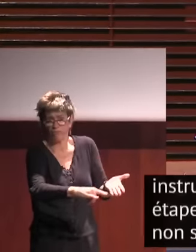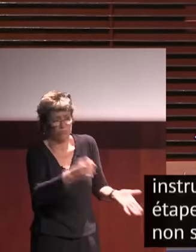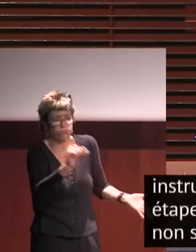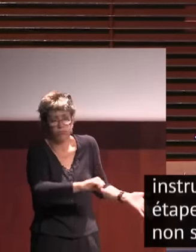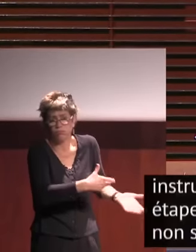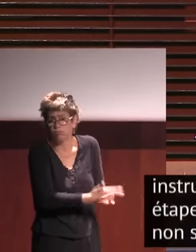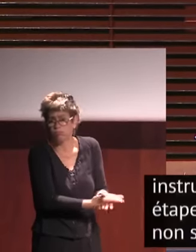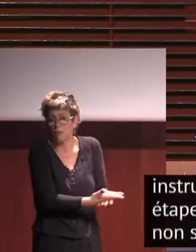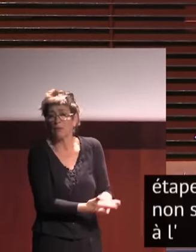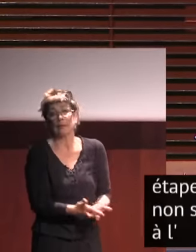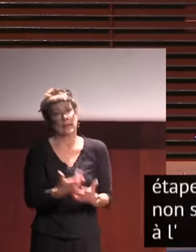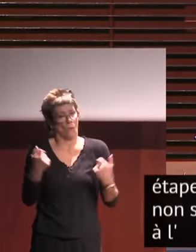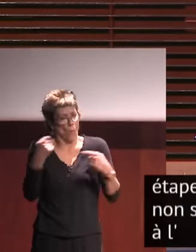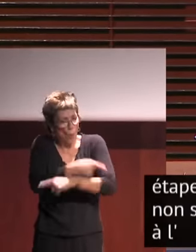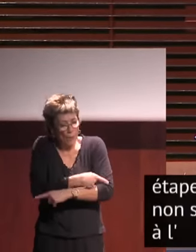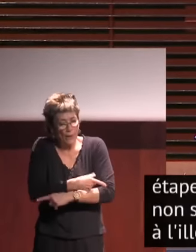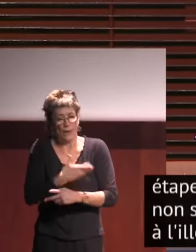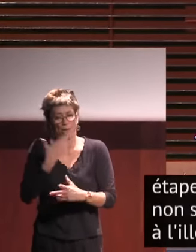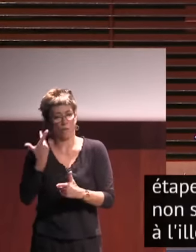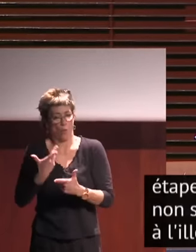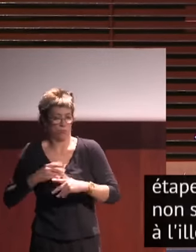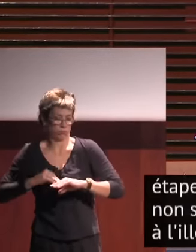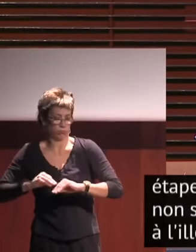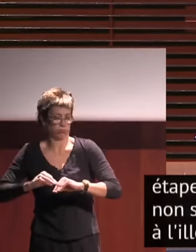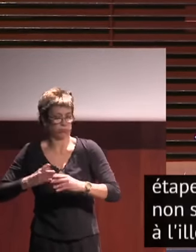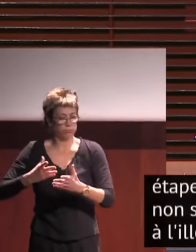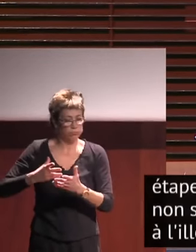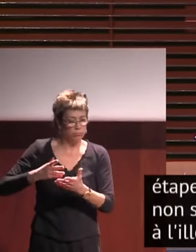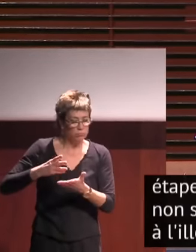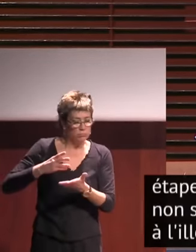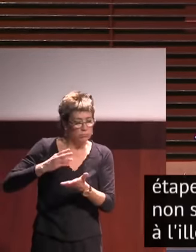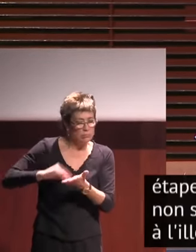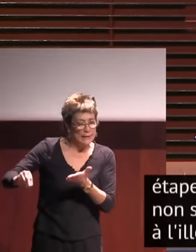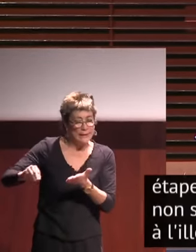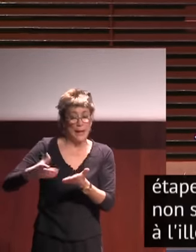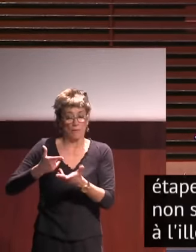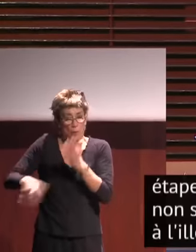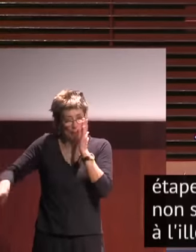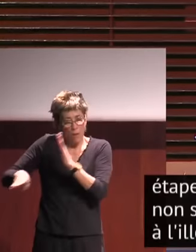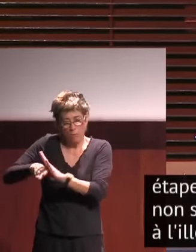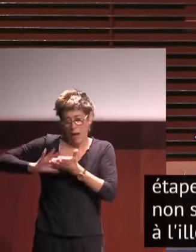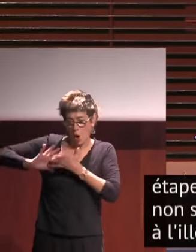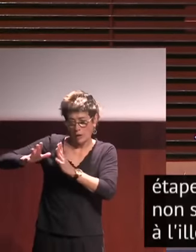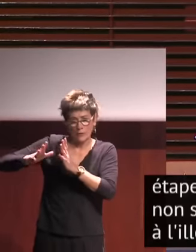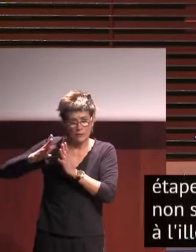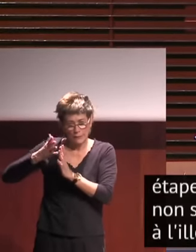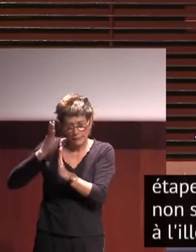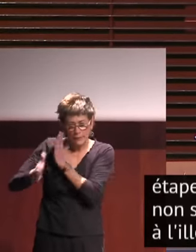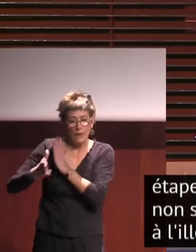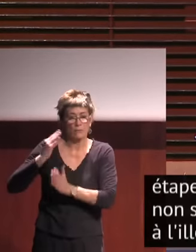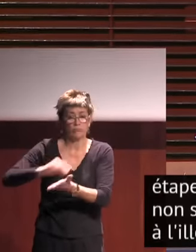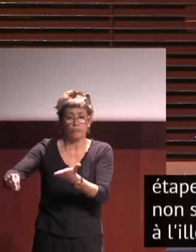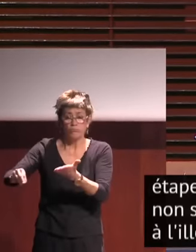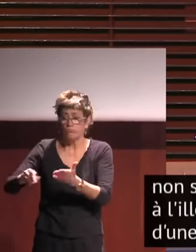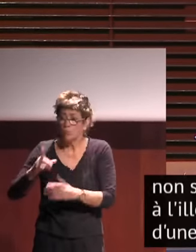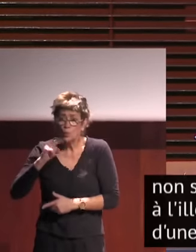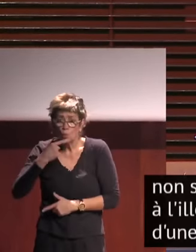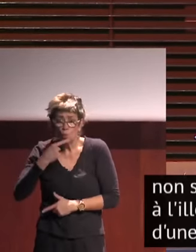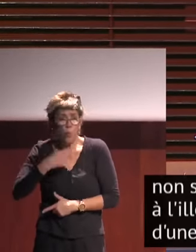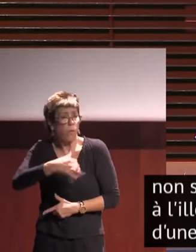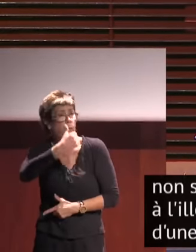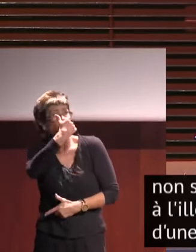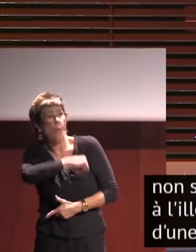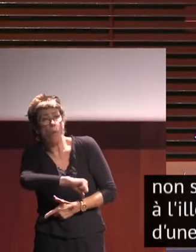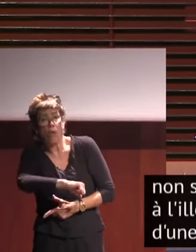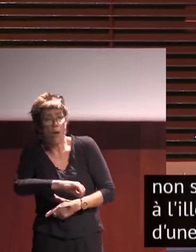contraire, qu'en s'employant à apprendre à écrire à partir d'une langue première, la langue des signes, les personnes sourdes n'ont aucune contrainte